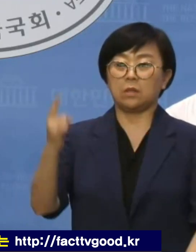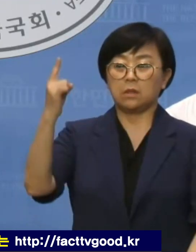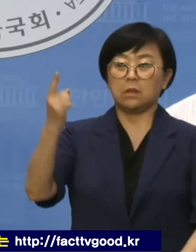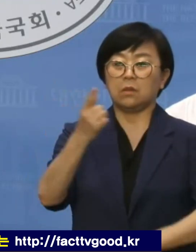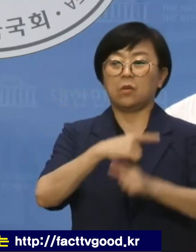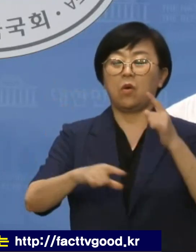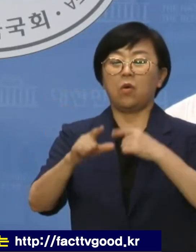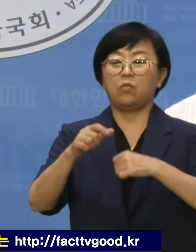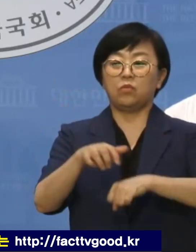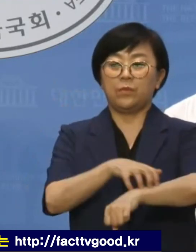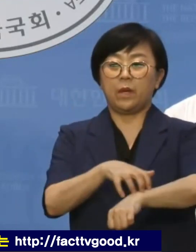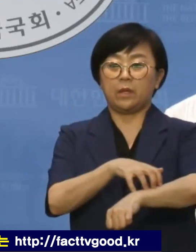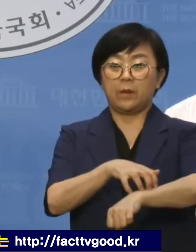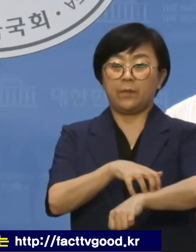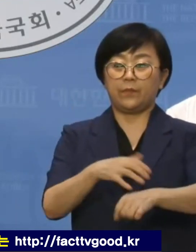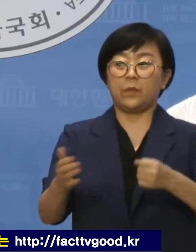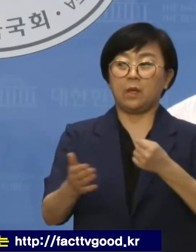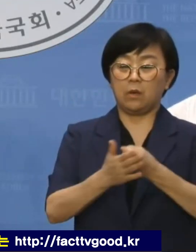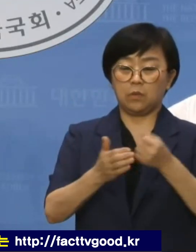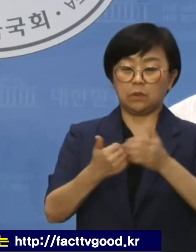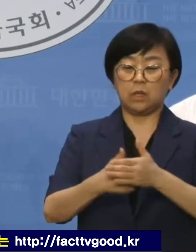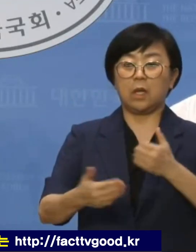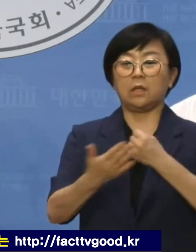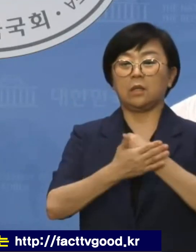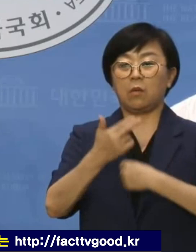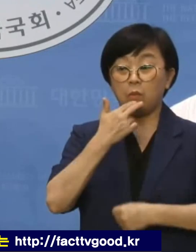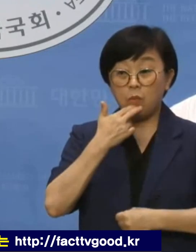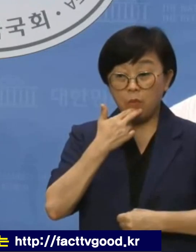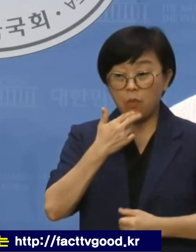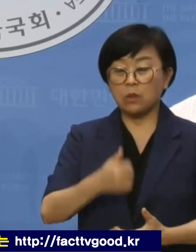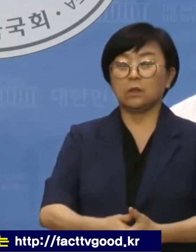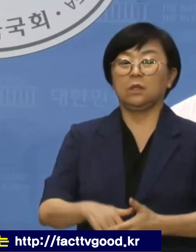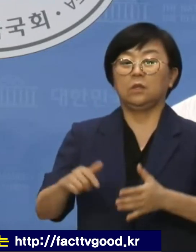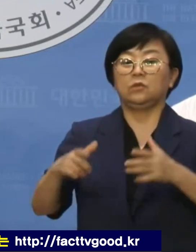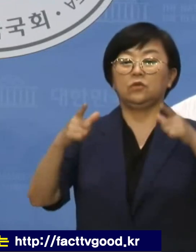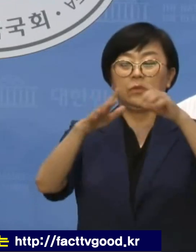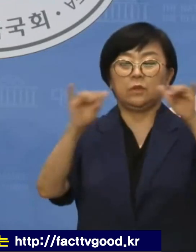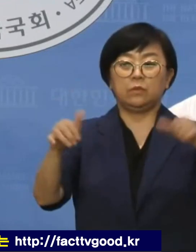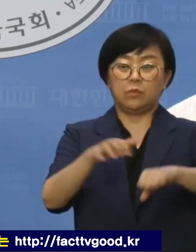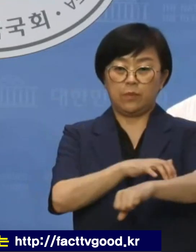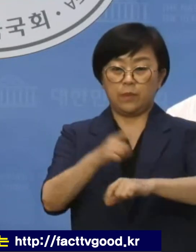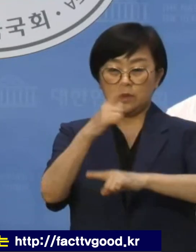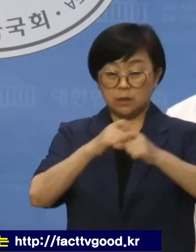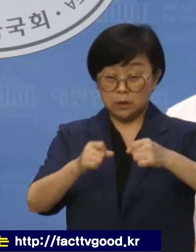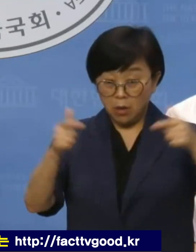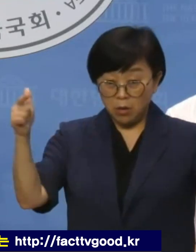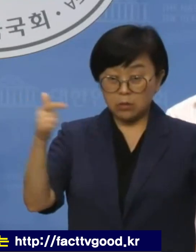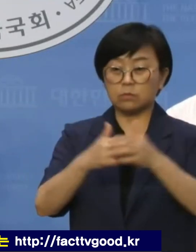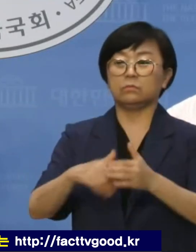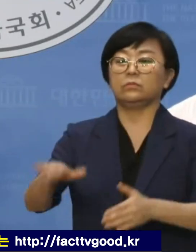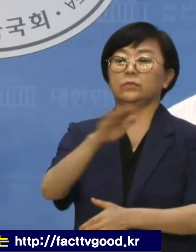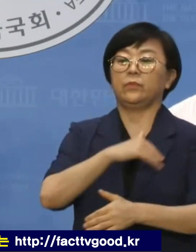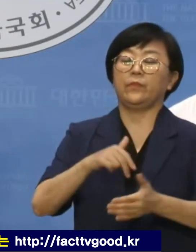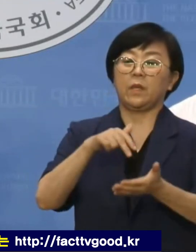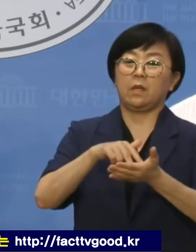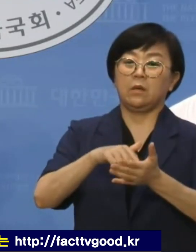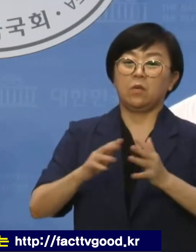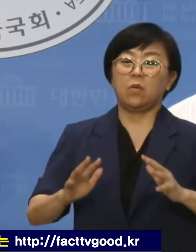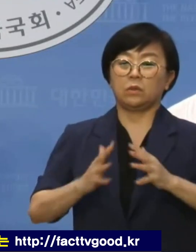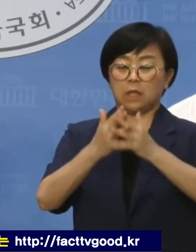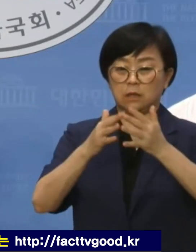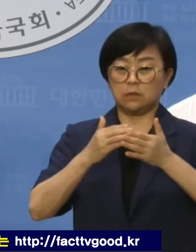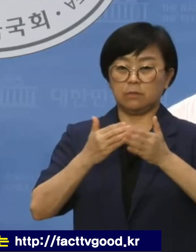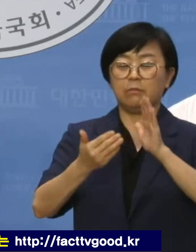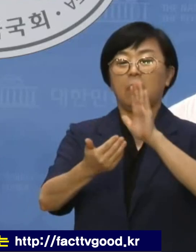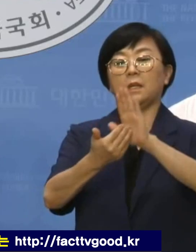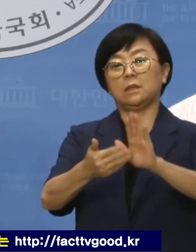더 불편함만 가중되고 아무런 혜택이 없거나 혹은 주민들 불편만 더욱 가중된다면 저희들은 이런 식의 공사는 진행되지